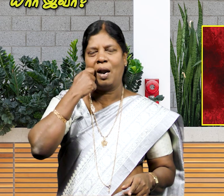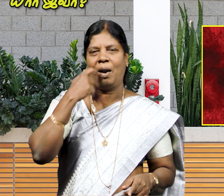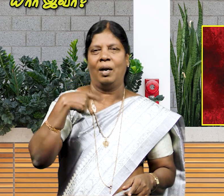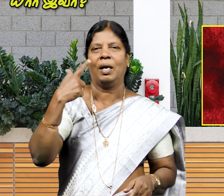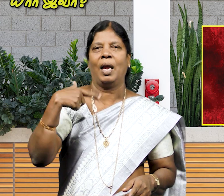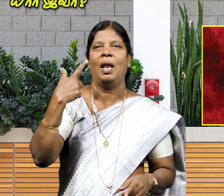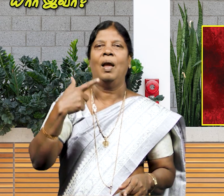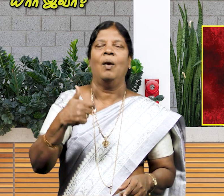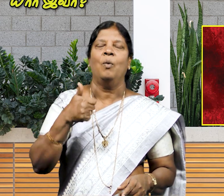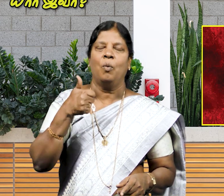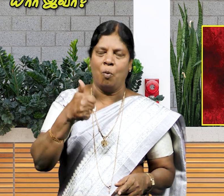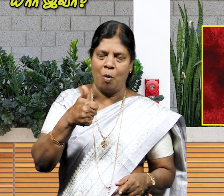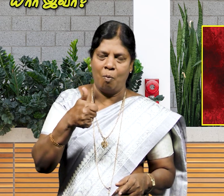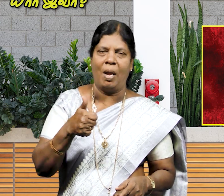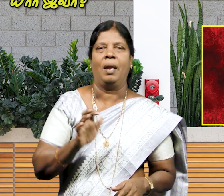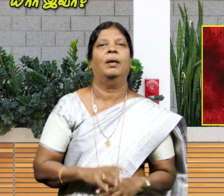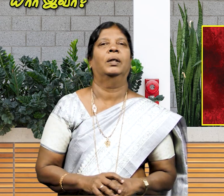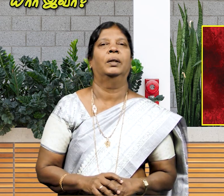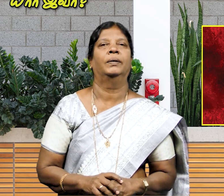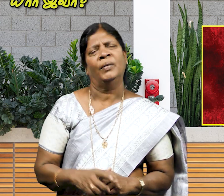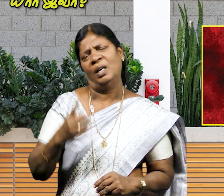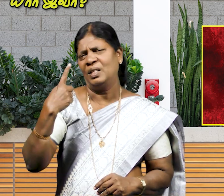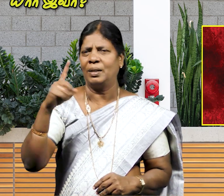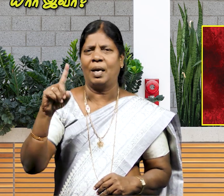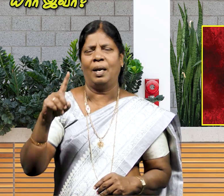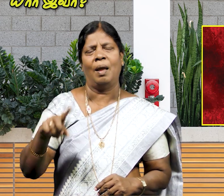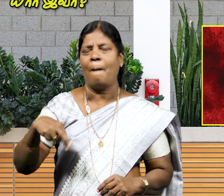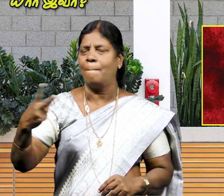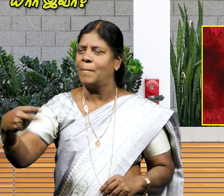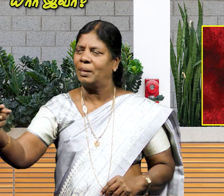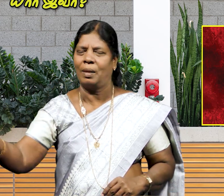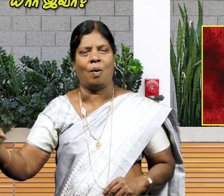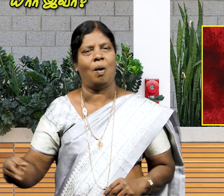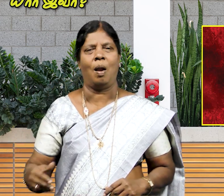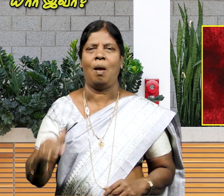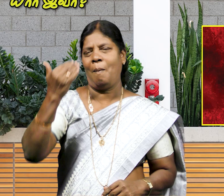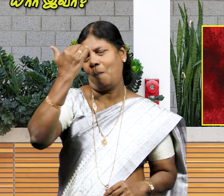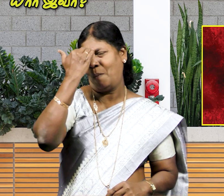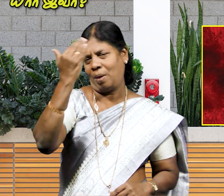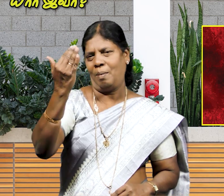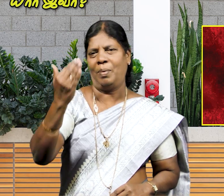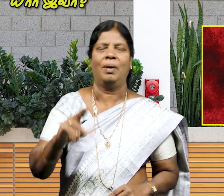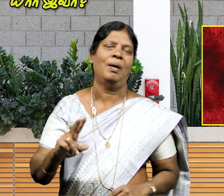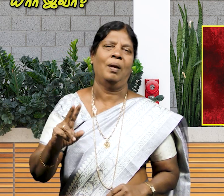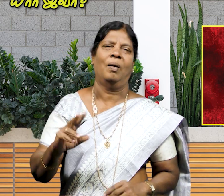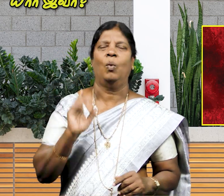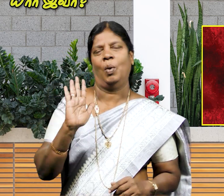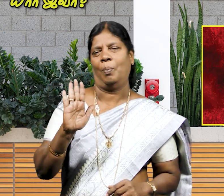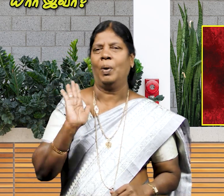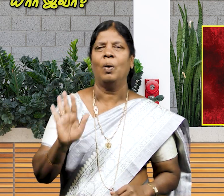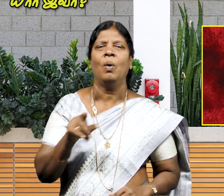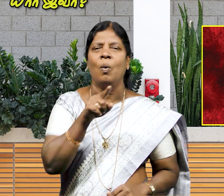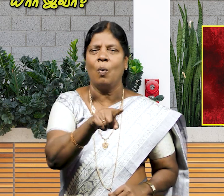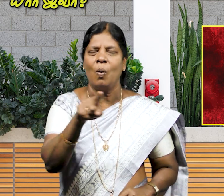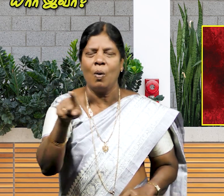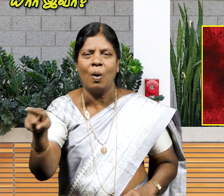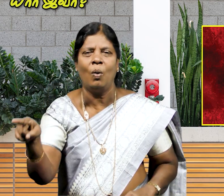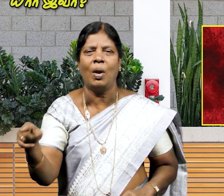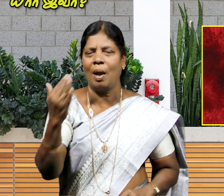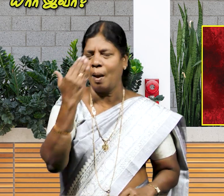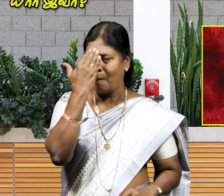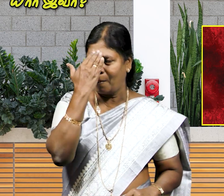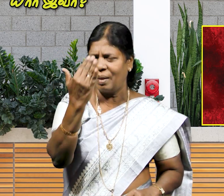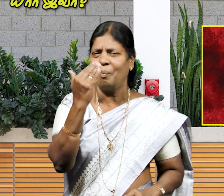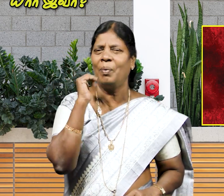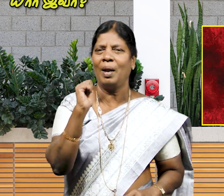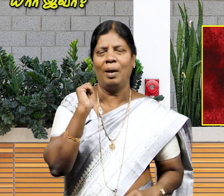இருக்கும். சரி, மற்றவர்கள் நம்மை மதிப்பது ஒரு பக்கம் இருக்கட்டும், உங்களுடைய மதிப்பு என்ன என்று